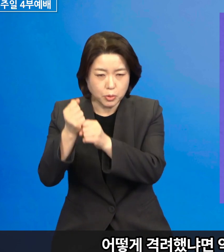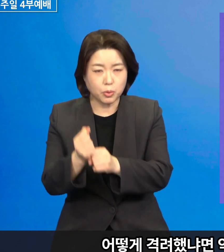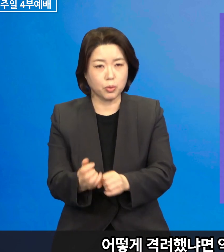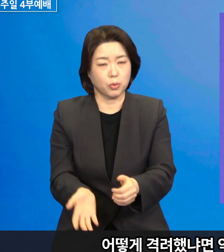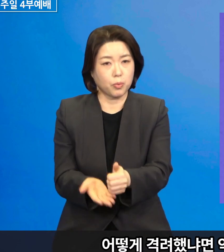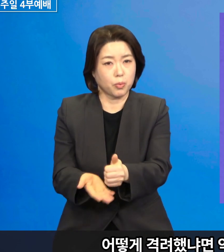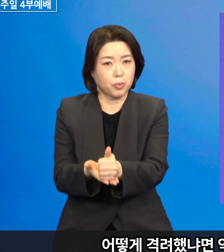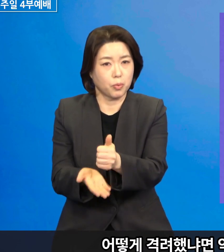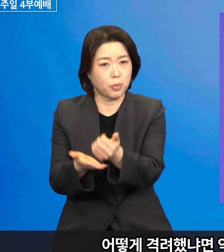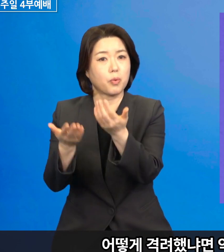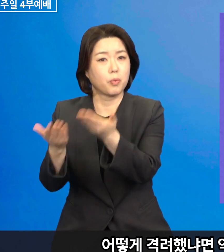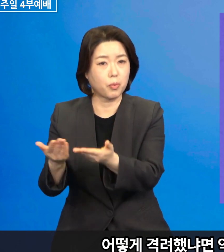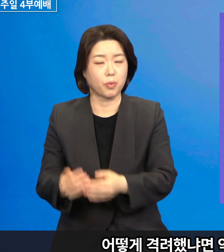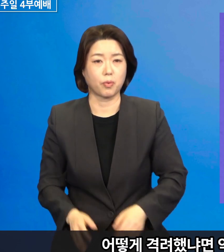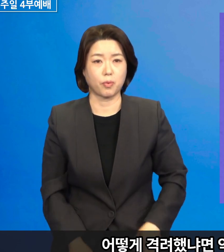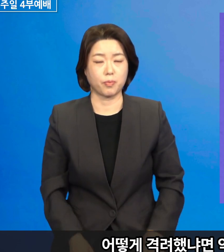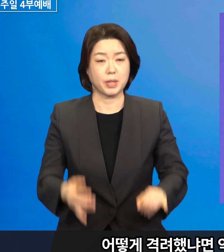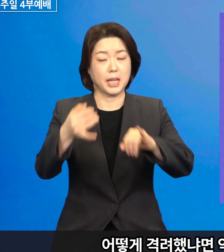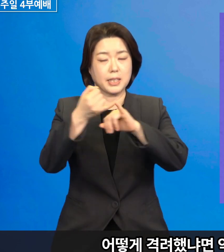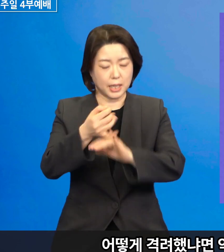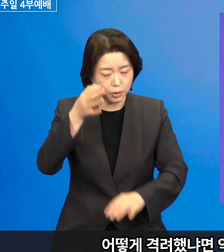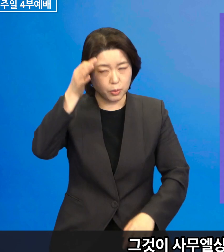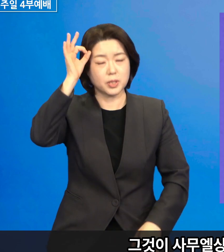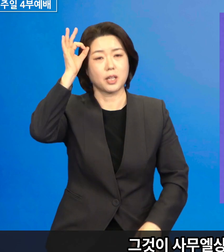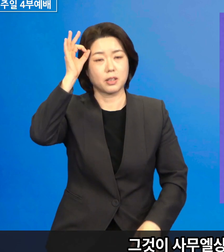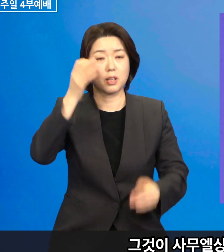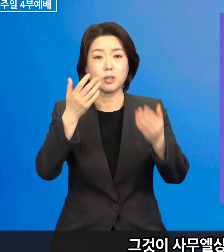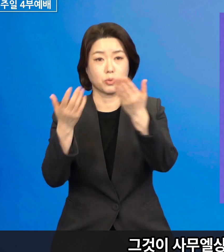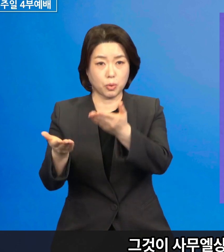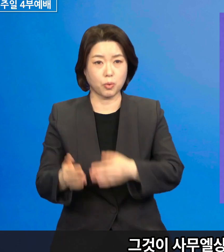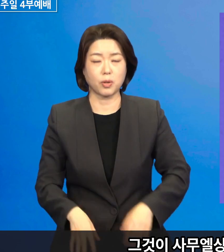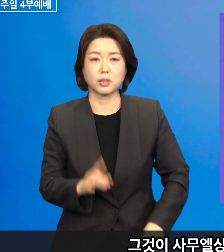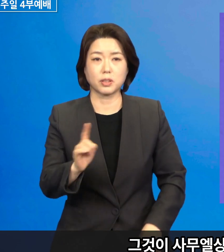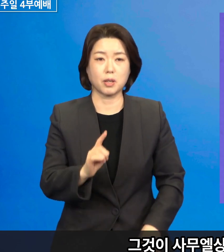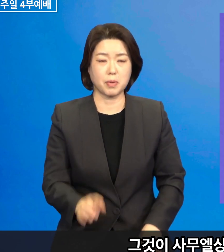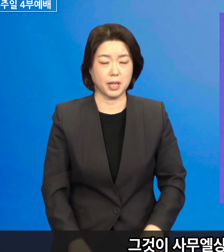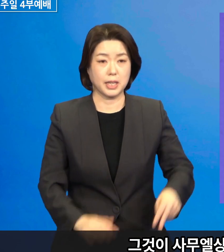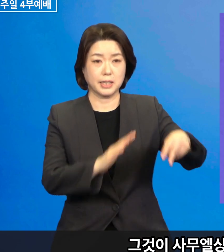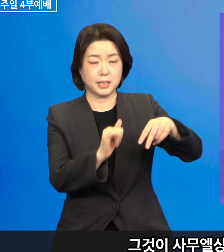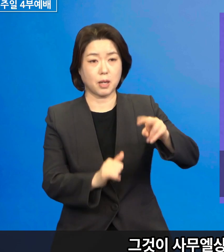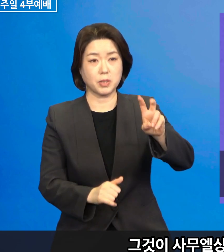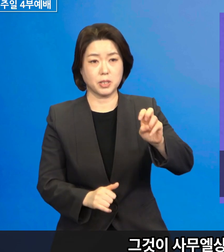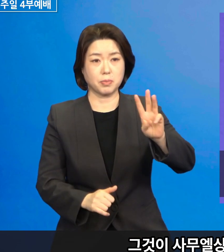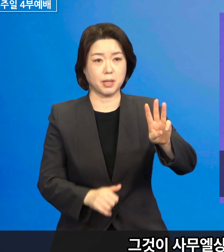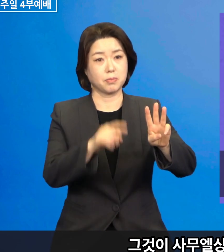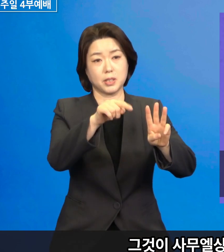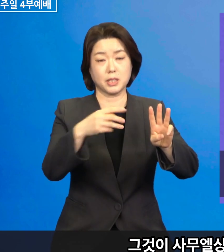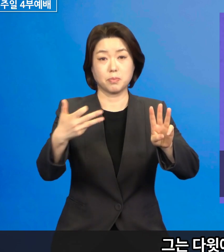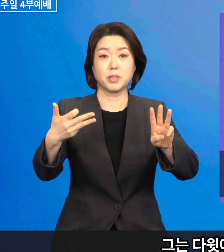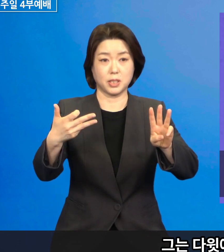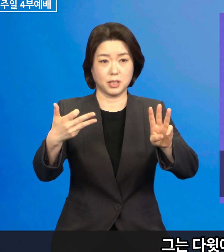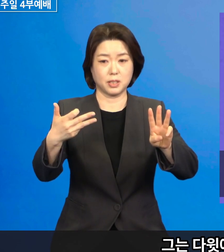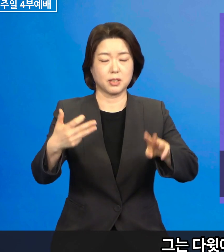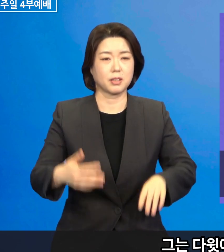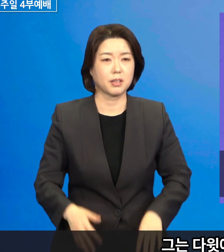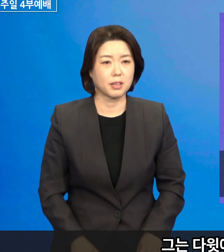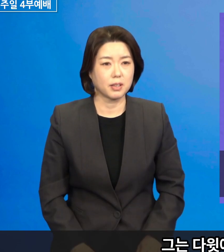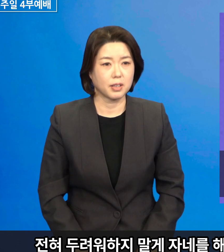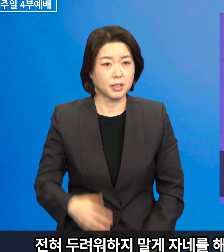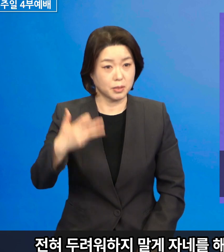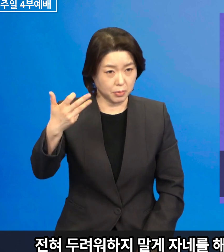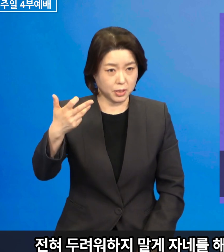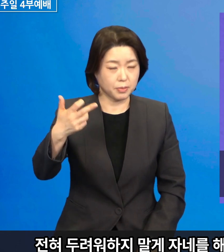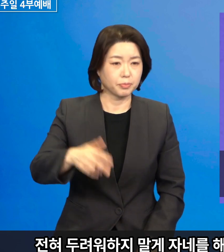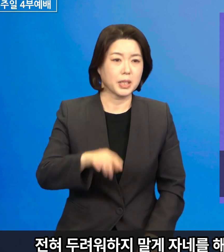어떻게 격려했냐면 약속을 상기시켜 줍니다. 그것이 사무엘상 23장 17절입니다. 그는 다윗에게